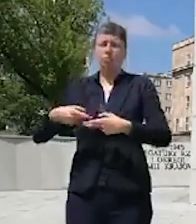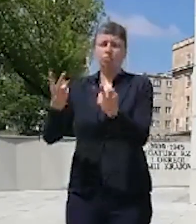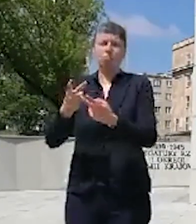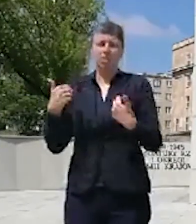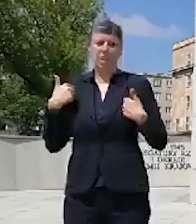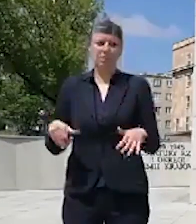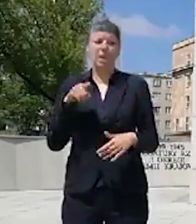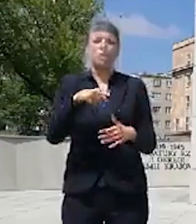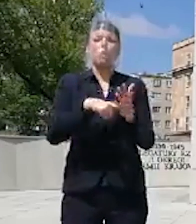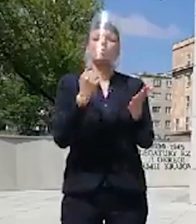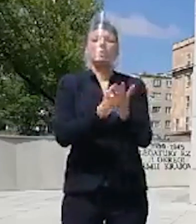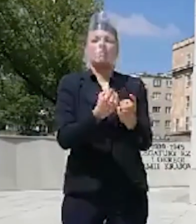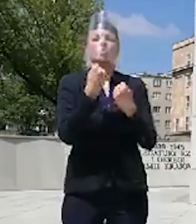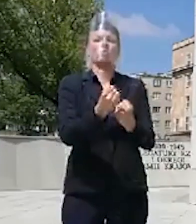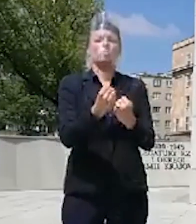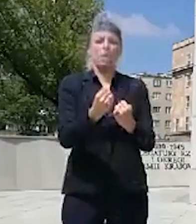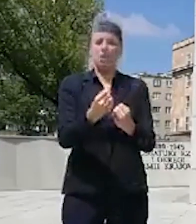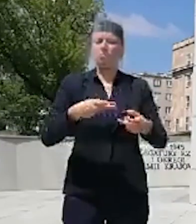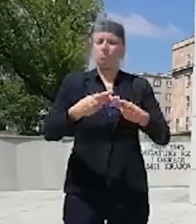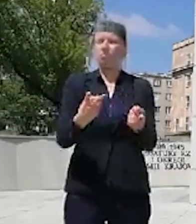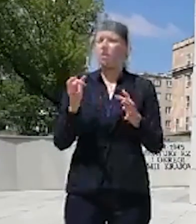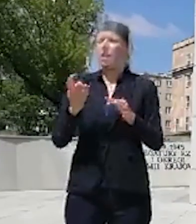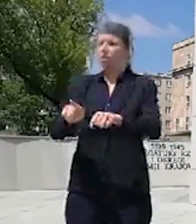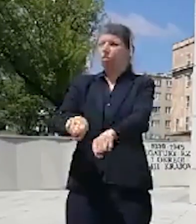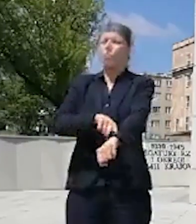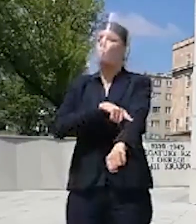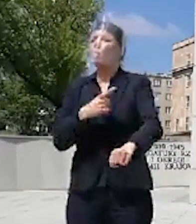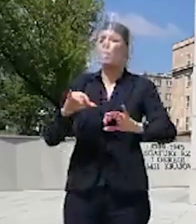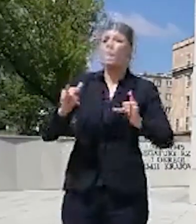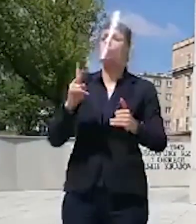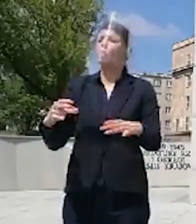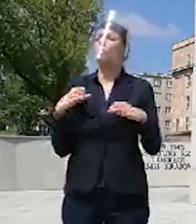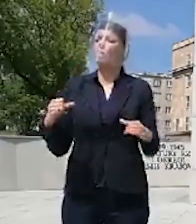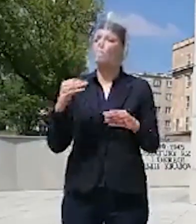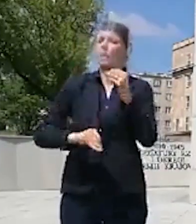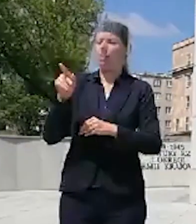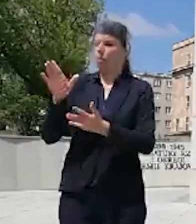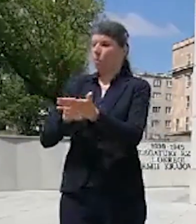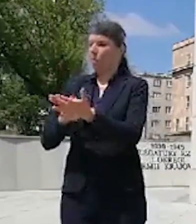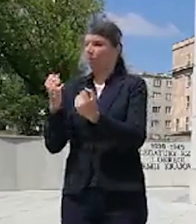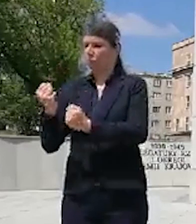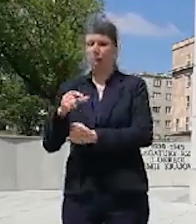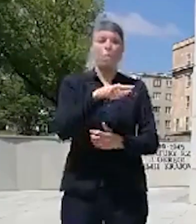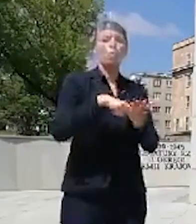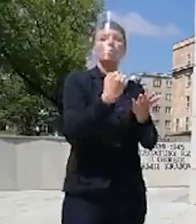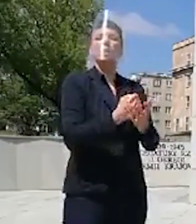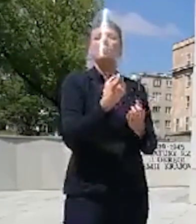jej nie wypuszczają. I teraz trwa gra sił. Kto dłużej przytrzyma? Czy ci ustawę, czy ci uchwałę? To jest właśnie to, do czego